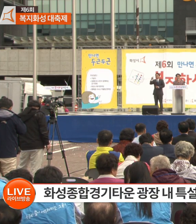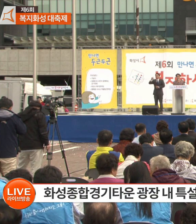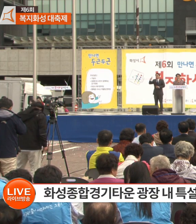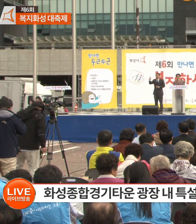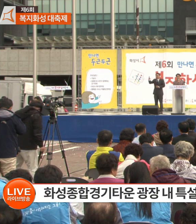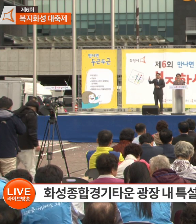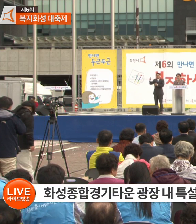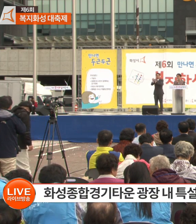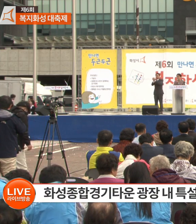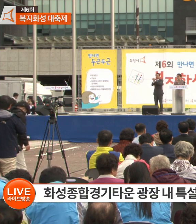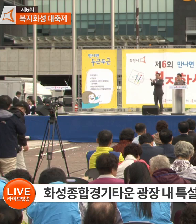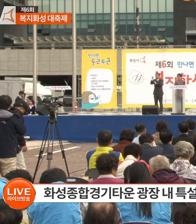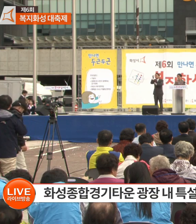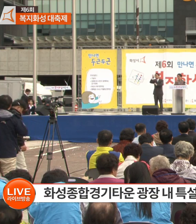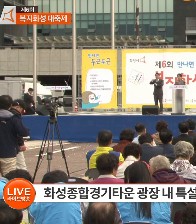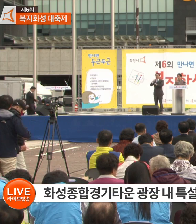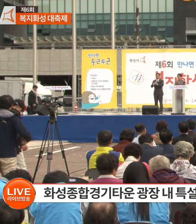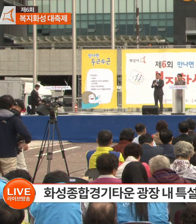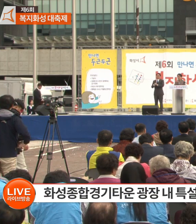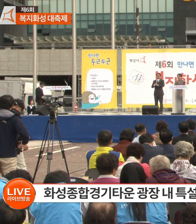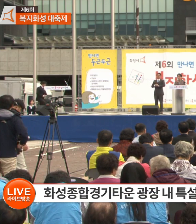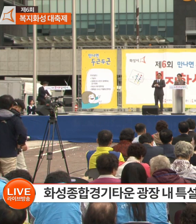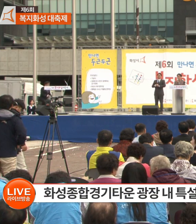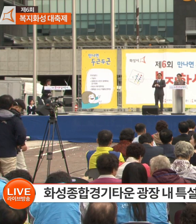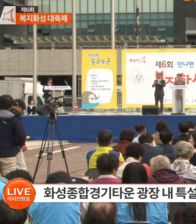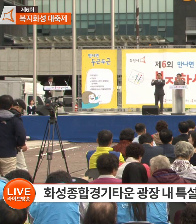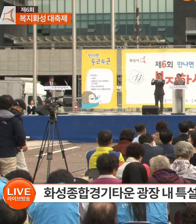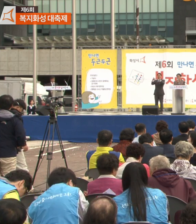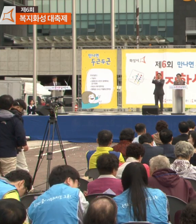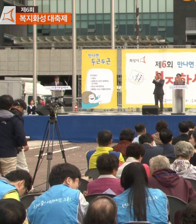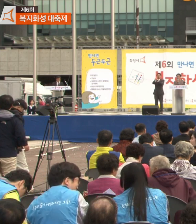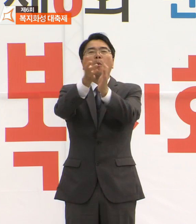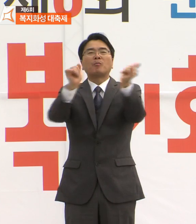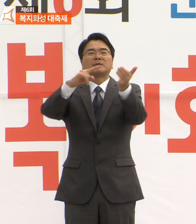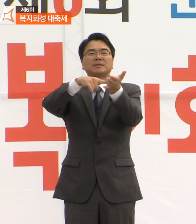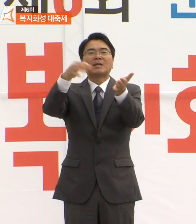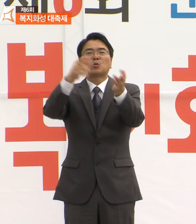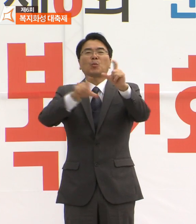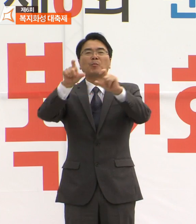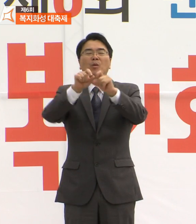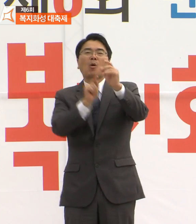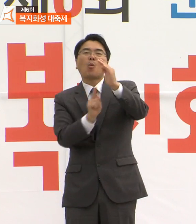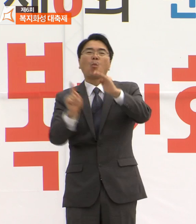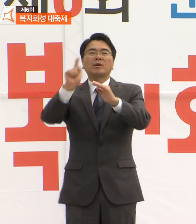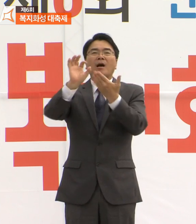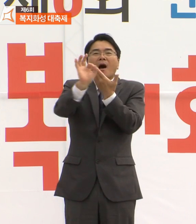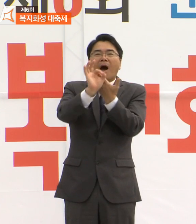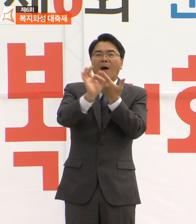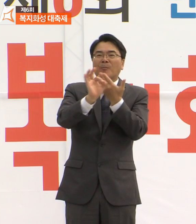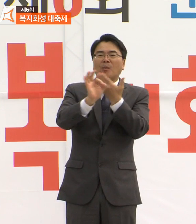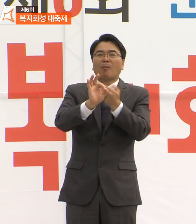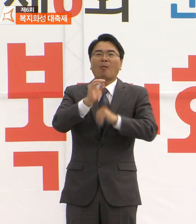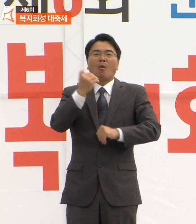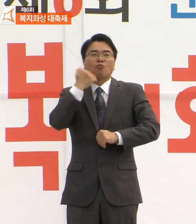그렇게 많아졌는데 아직까지도 법인세 조금 정상화를 올리자라고 얘기하면은 제일 먼저 들고